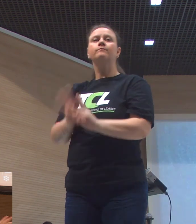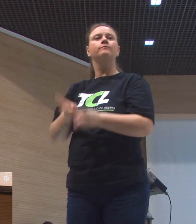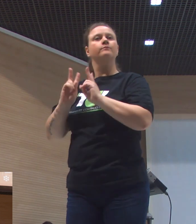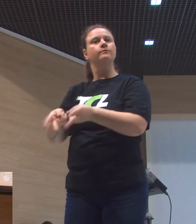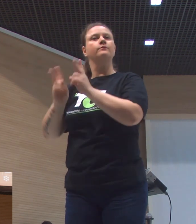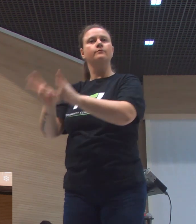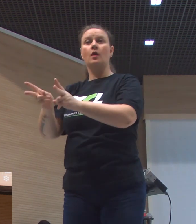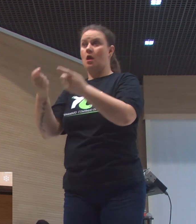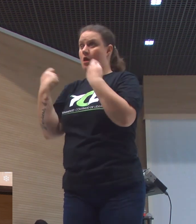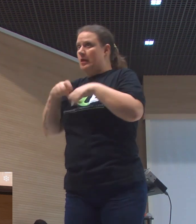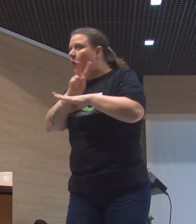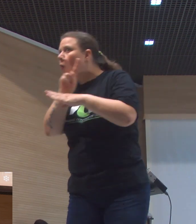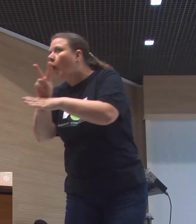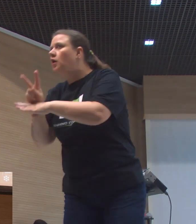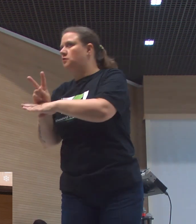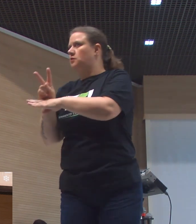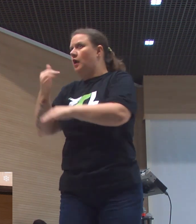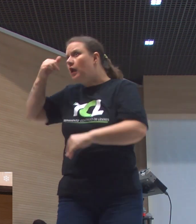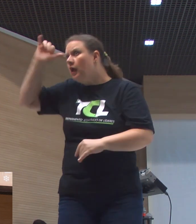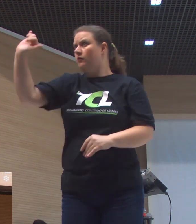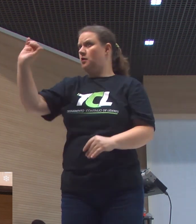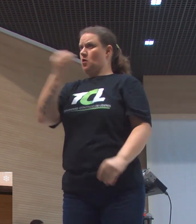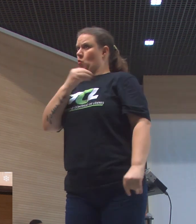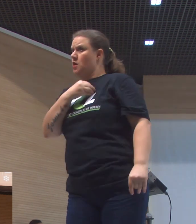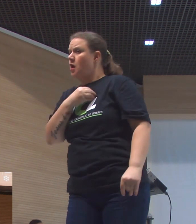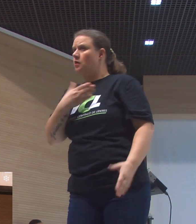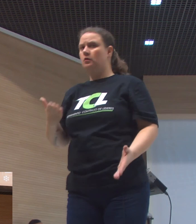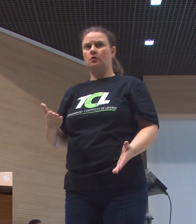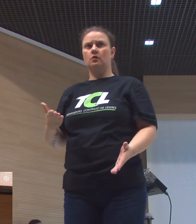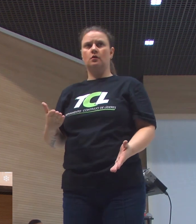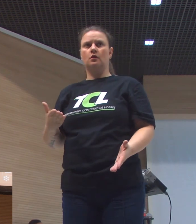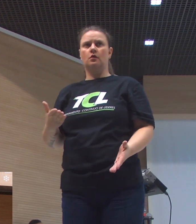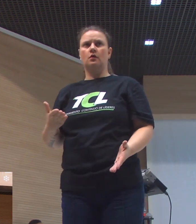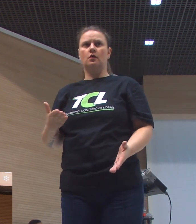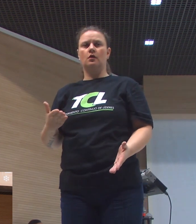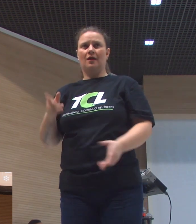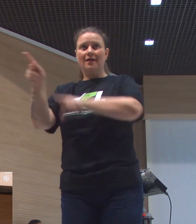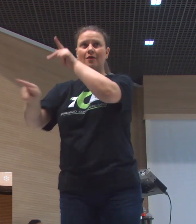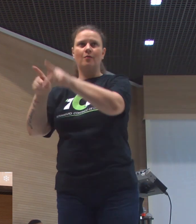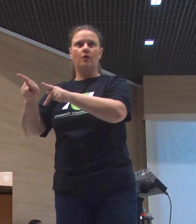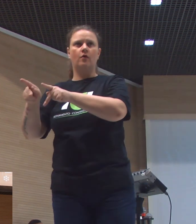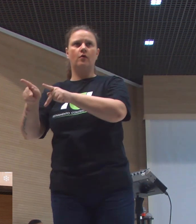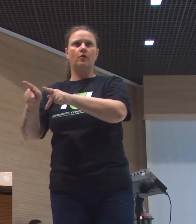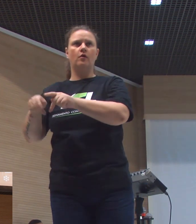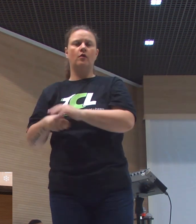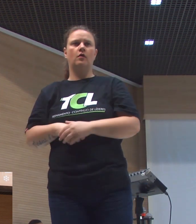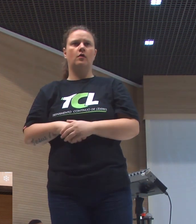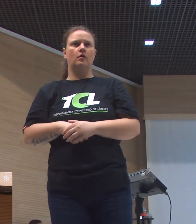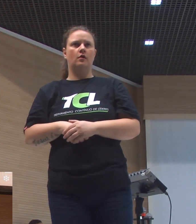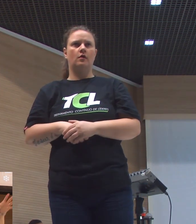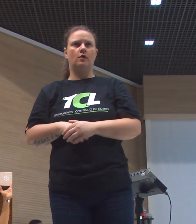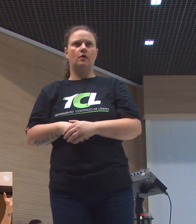tinha que cuidar com o pecado. Os puritanos estavam incomodando os ingleses, eles disseram, vamos mandar esse pessoal lá para